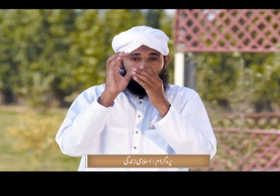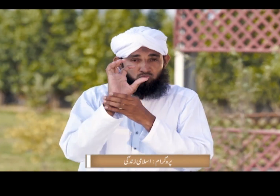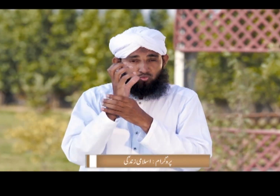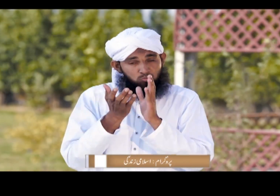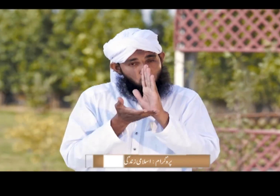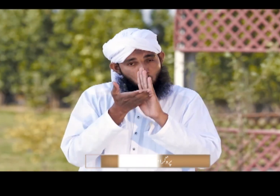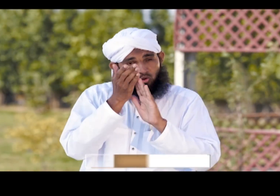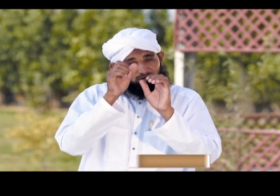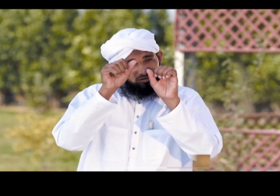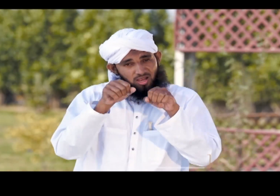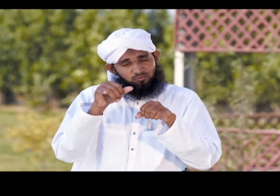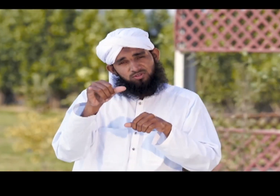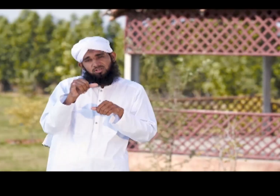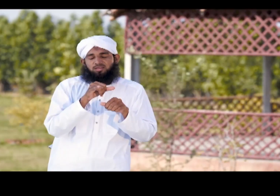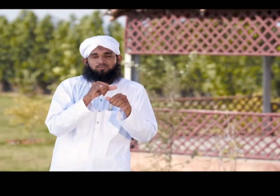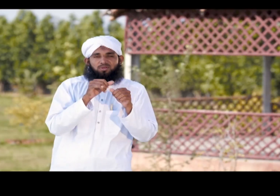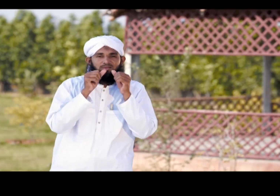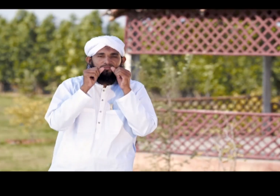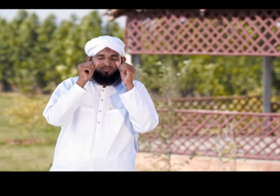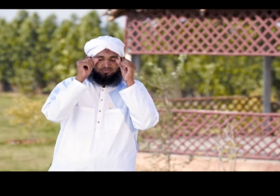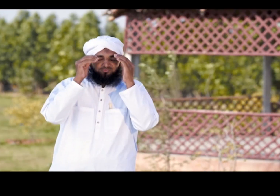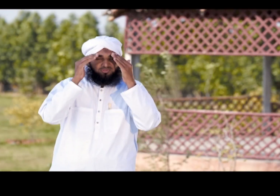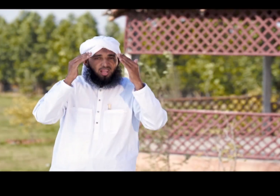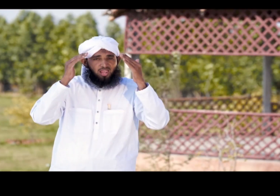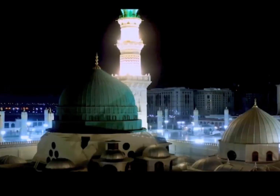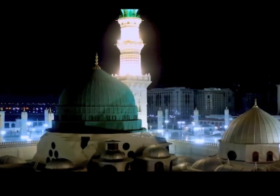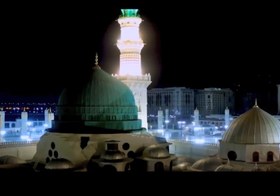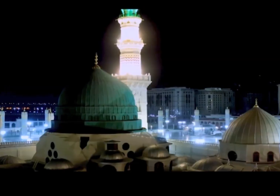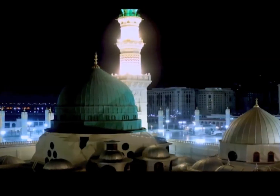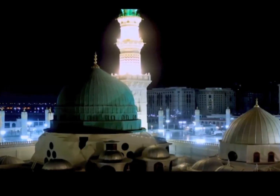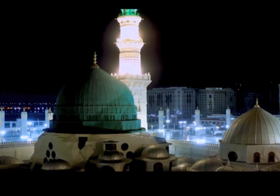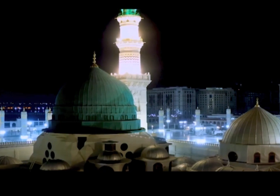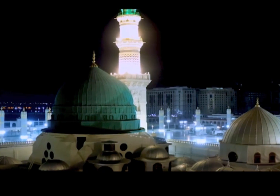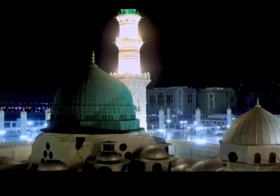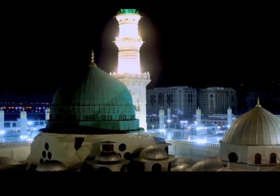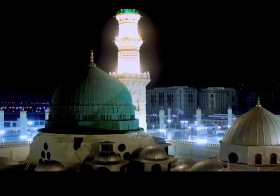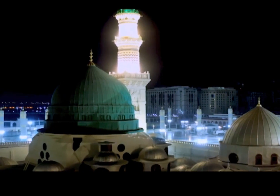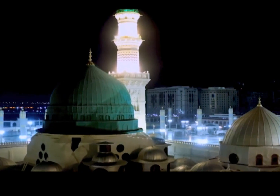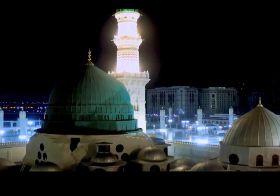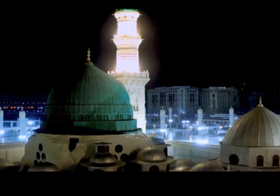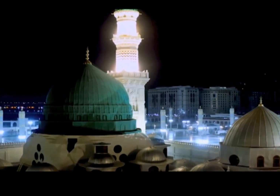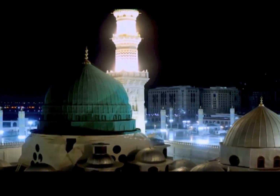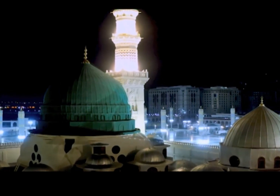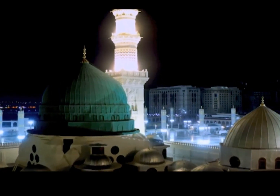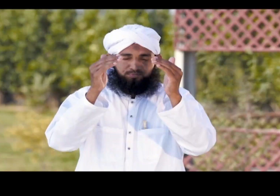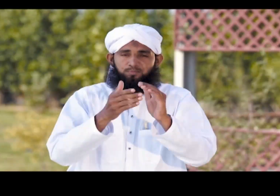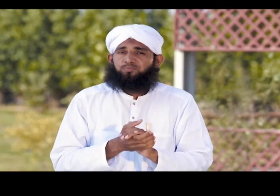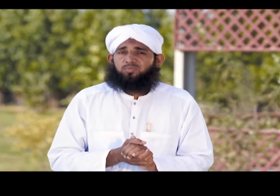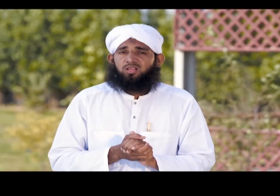پاک پڑھے ہوں گے۔ صلو علی الحبیب صلی اللہ علی محمد۔ تینوں میں